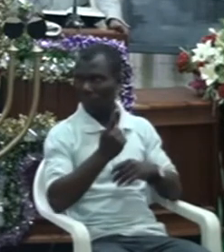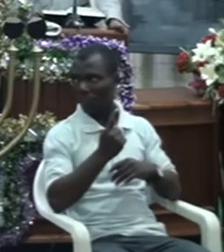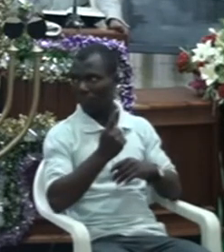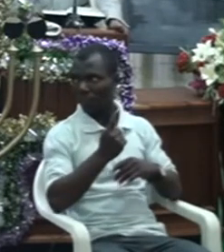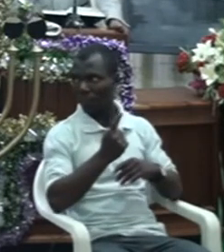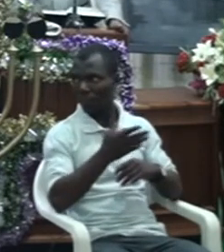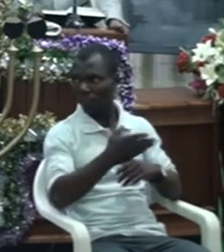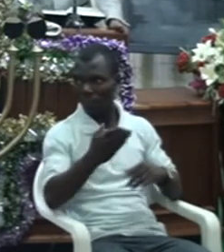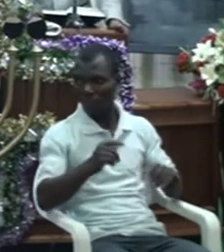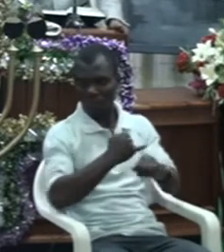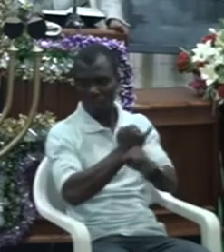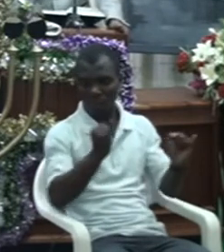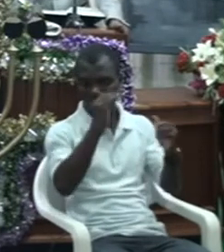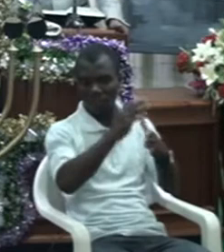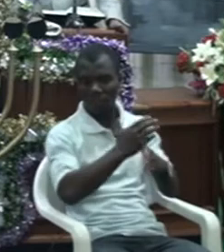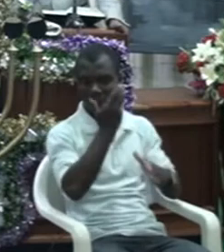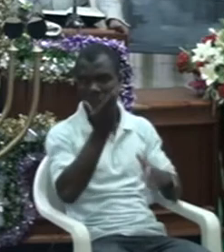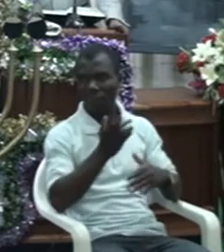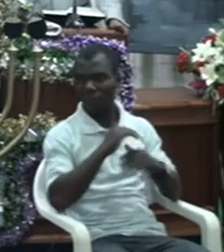incroyable.